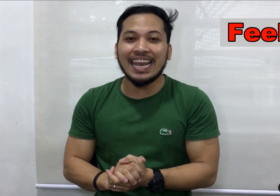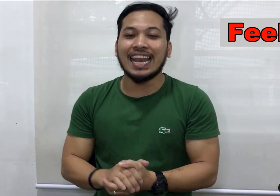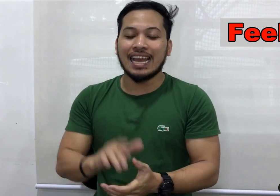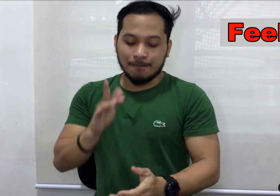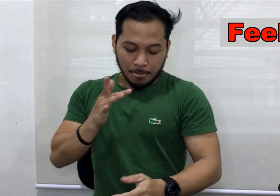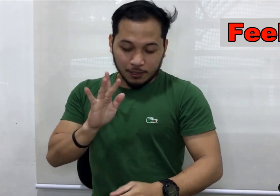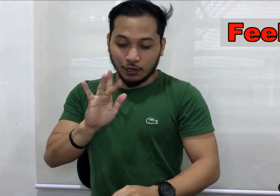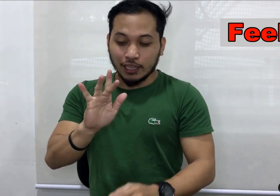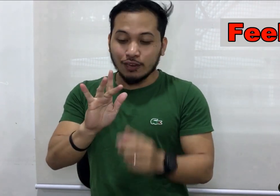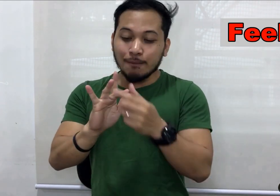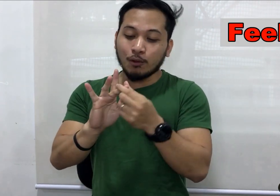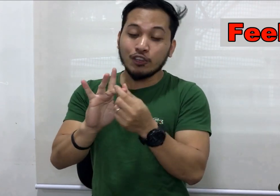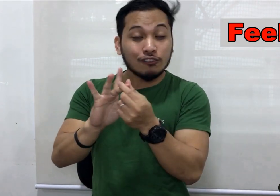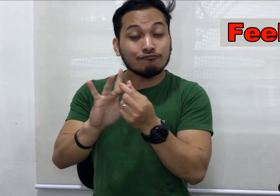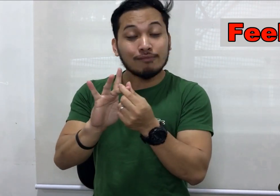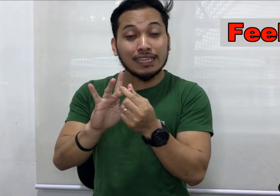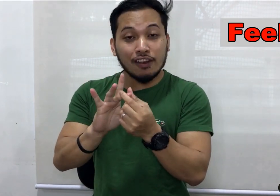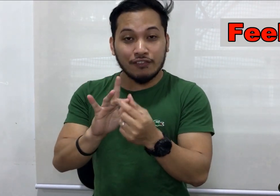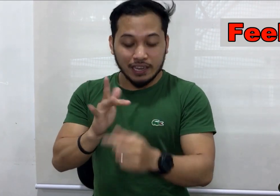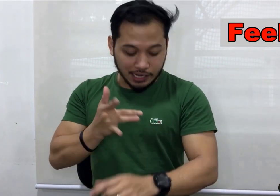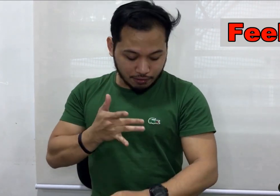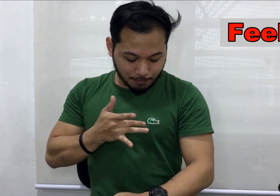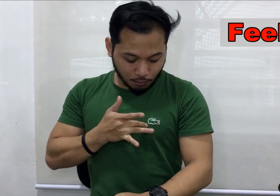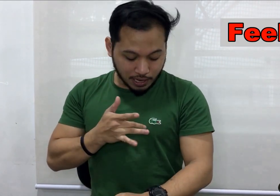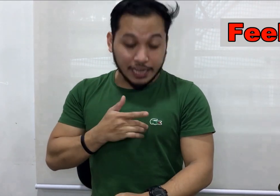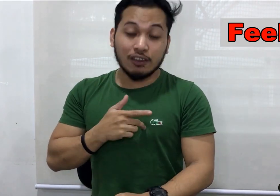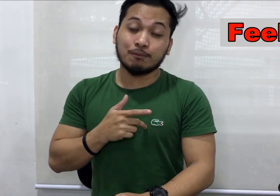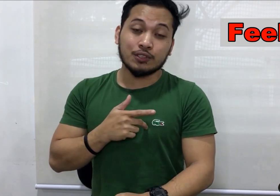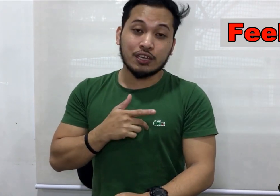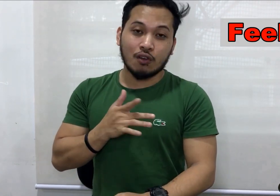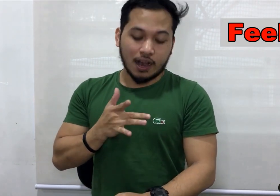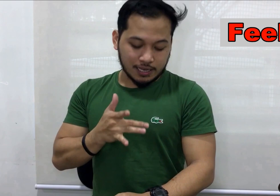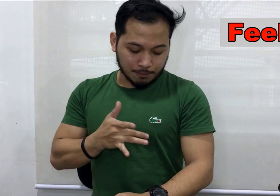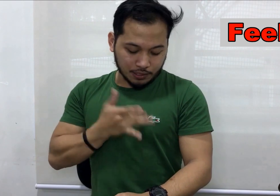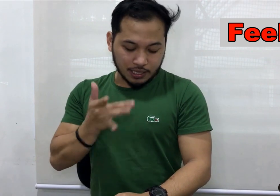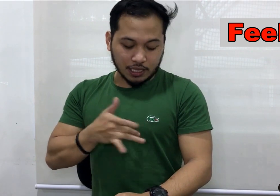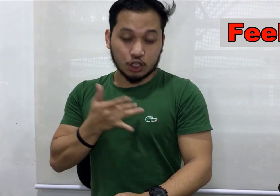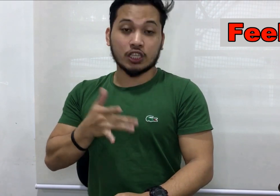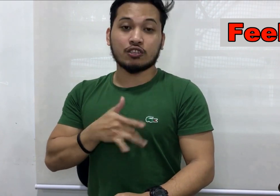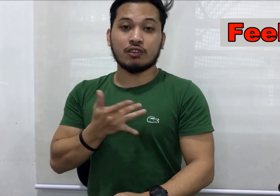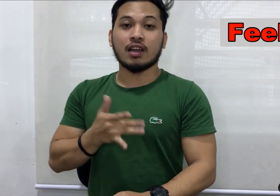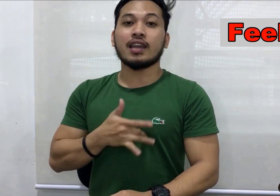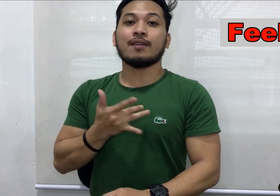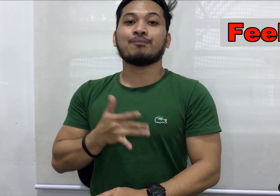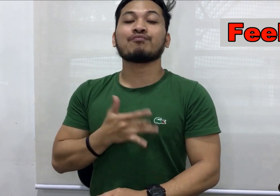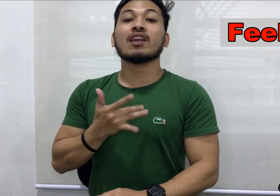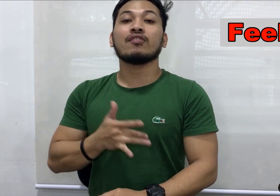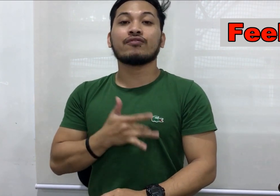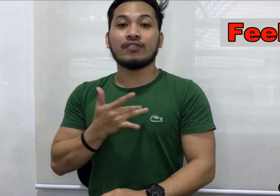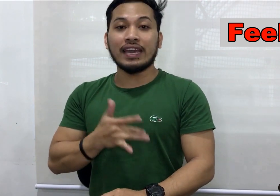feel. So, ito lang po, yung middle finger nyo lang po. Lagay nyo lang po sa inyong heart, tapos i-touch-touch nyo lang. Ayan,